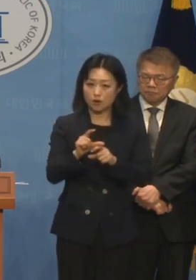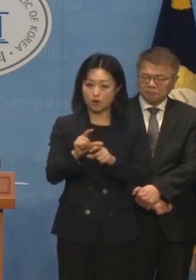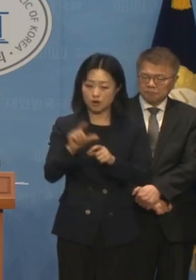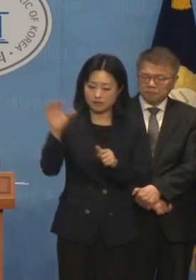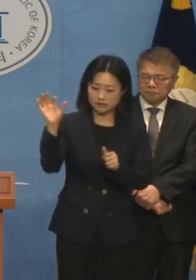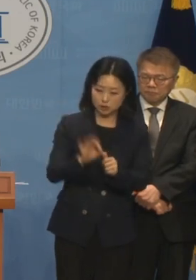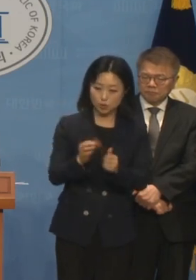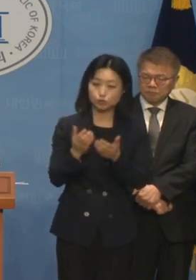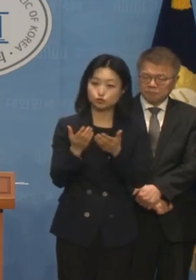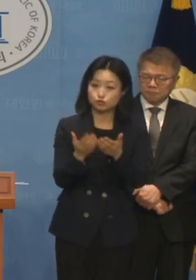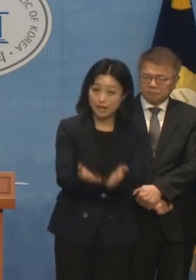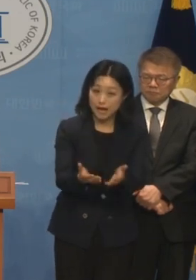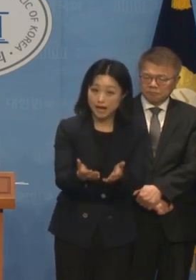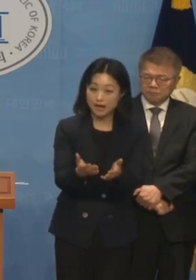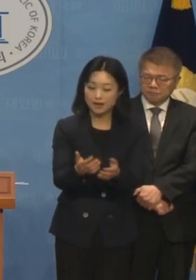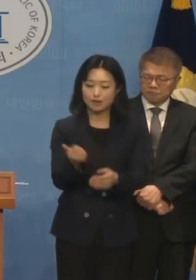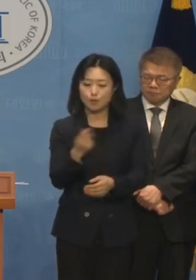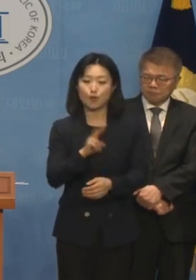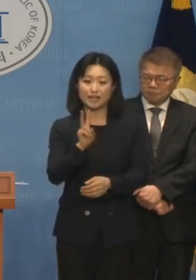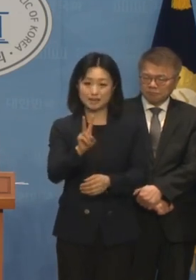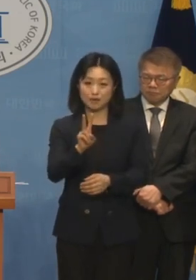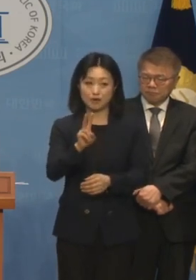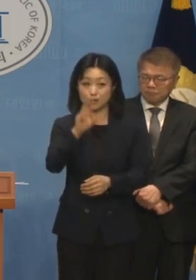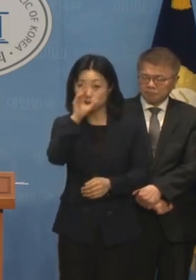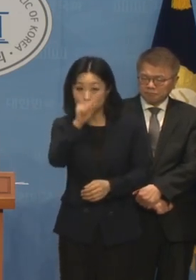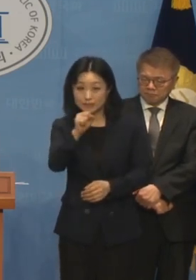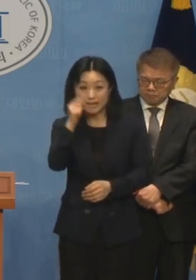강화하자 하는 안입니다. 이 안은